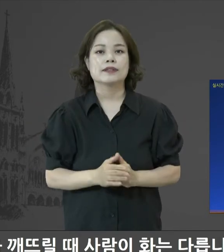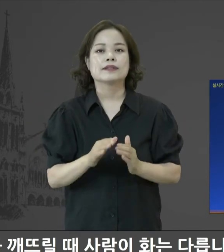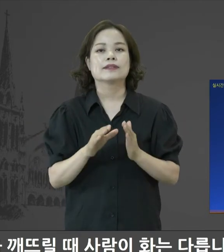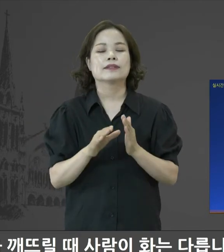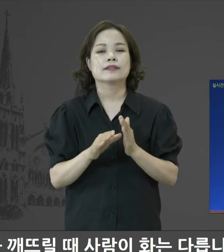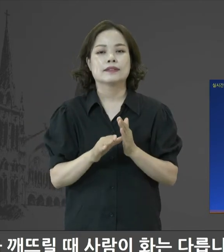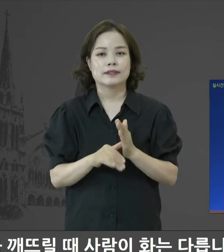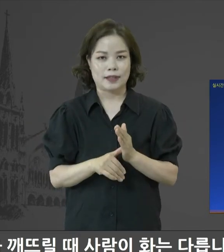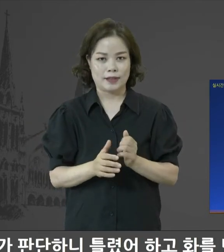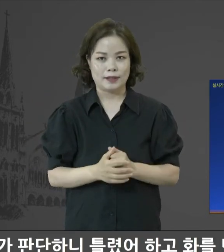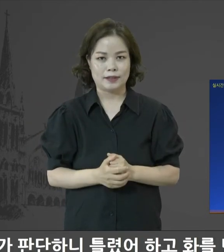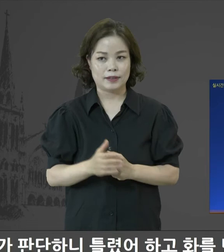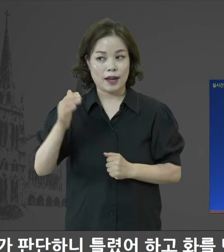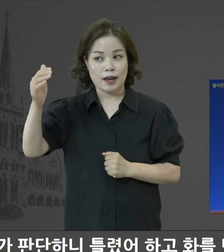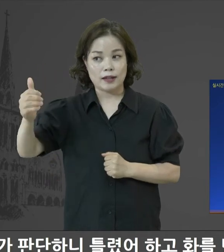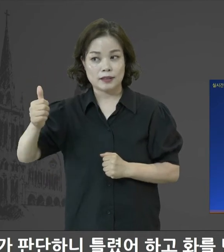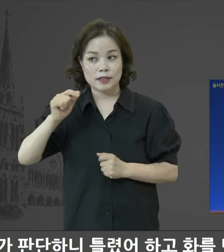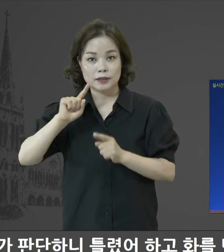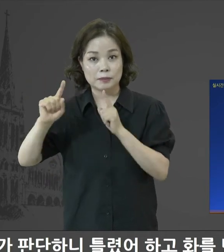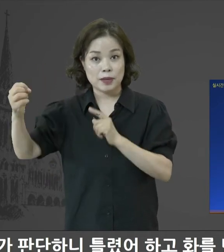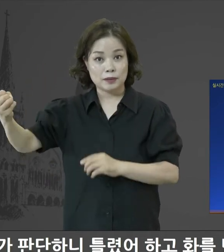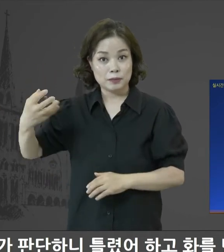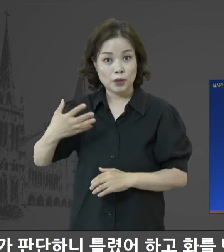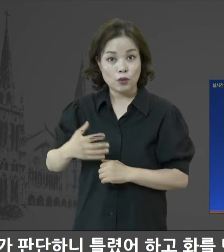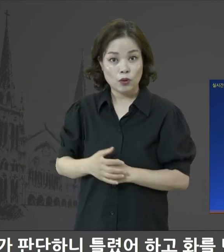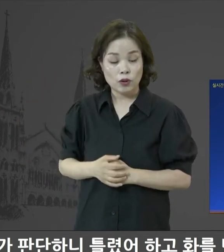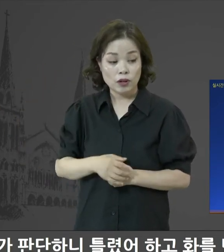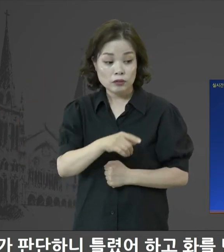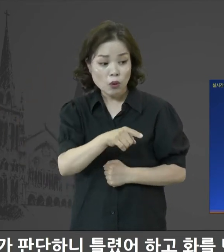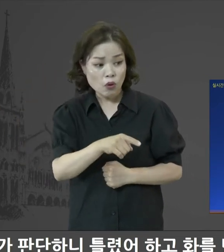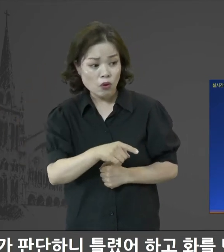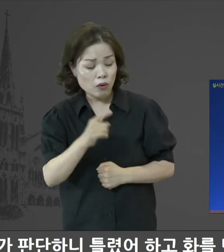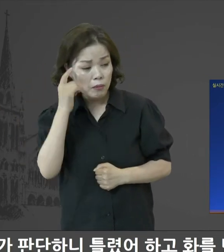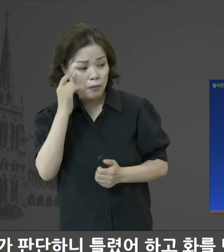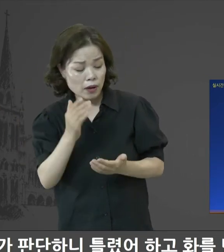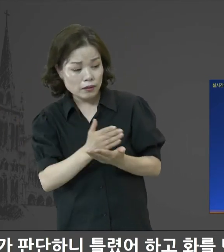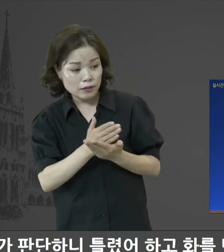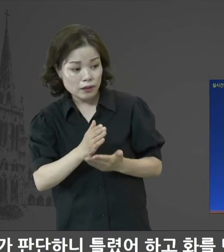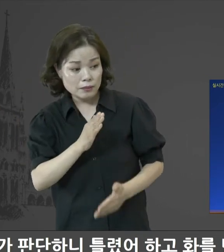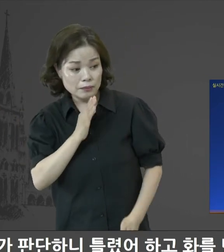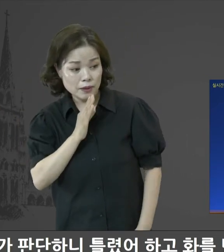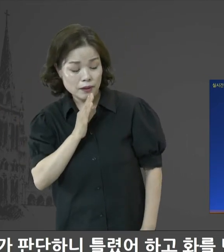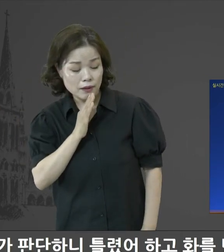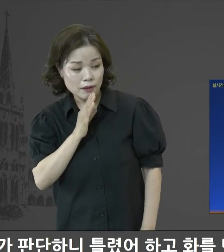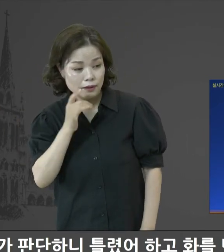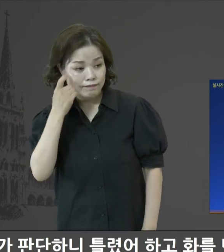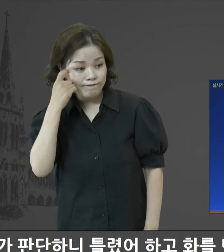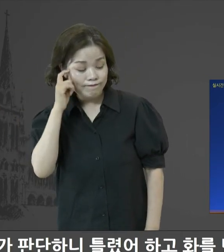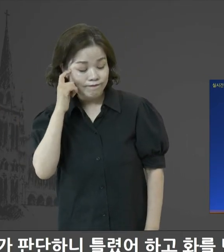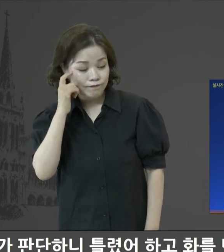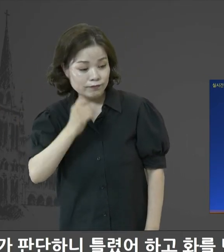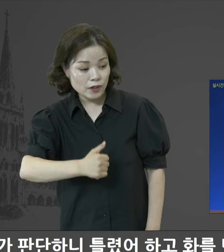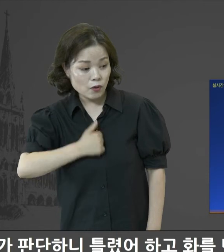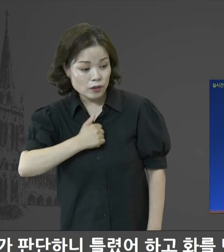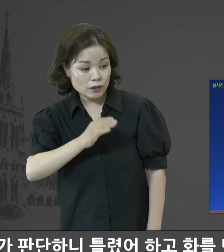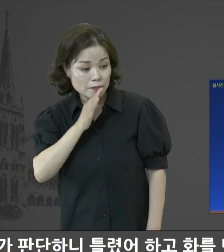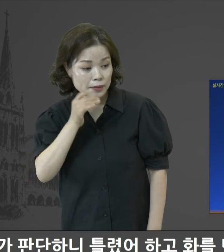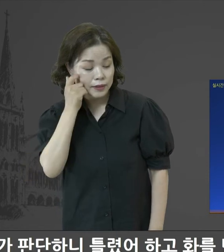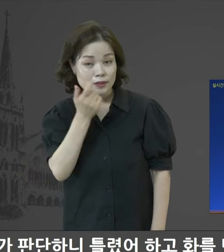그때에도 하나님 말씀하시는 거죠. 네가 네 판단이 옳다고 단정해서 화내는 게